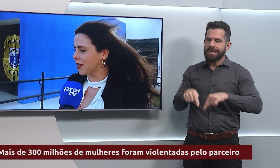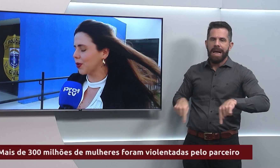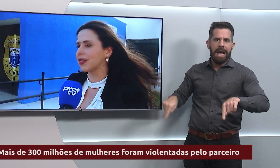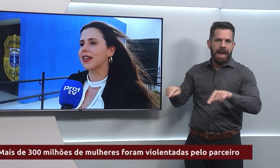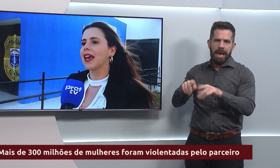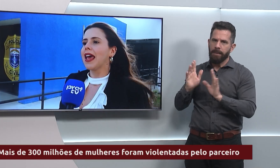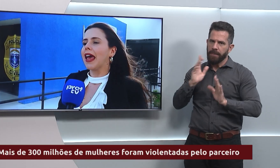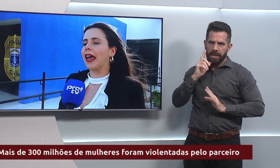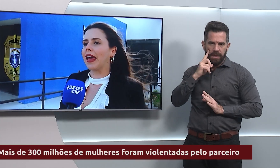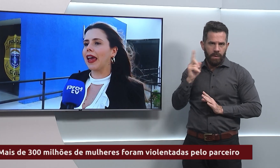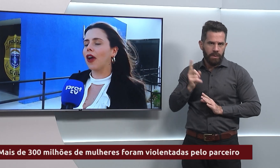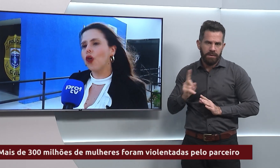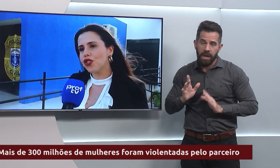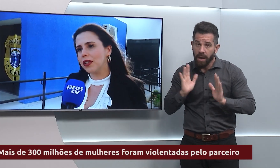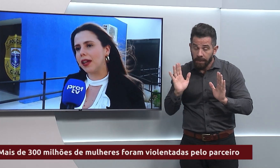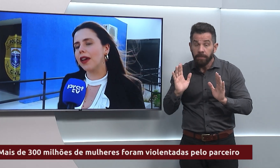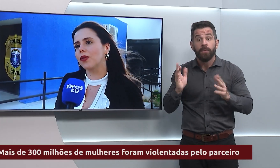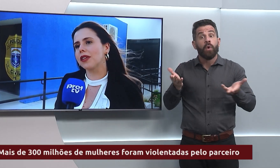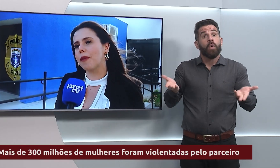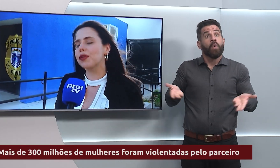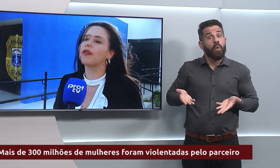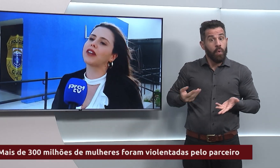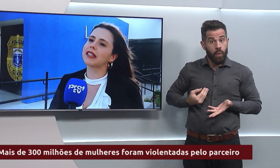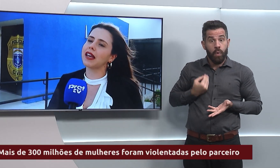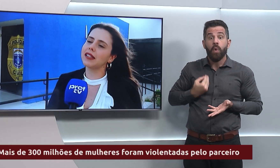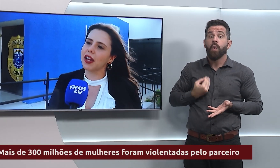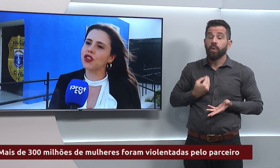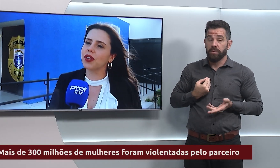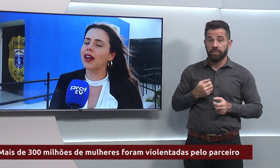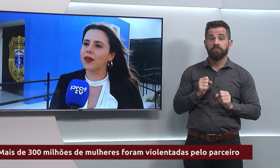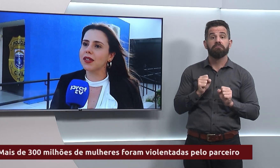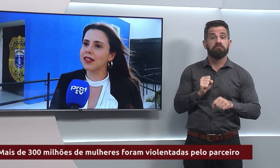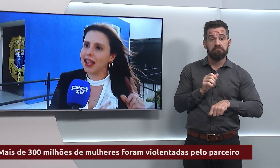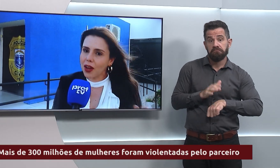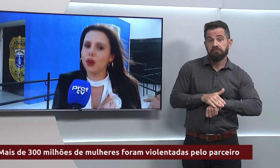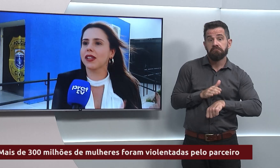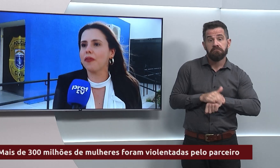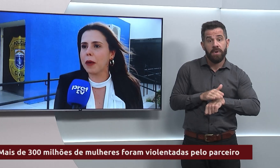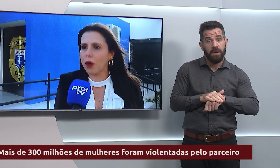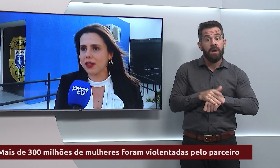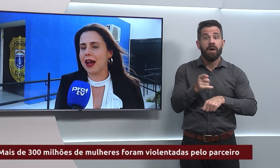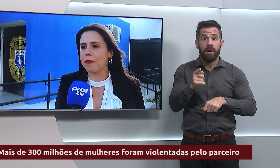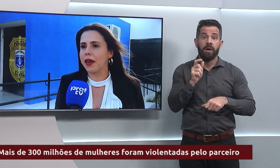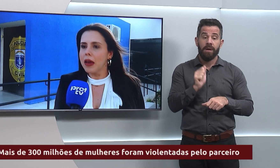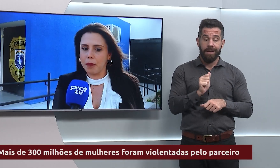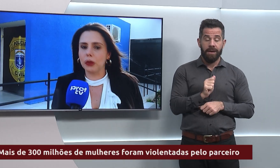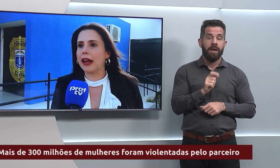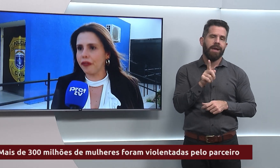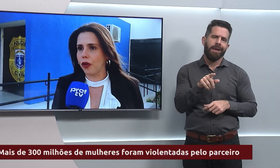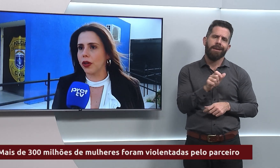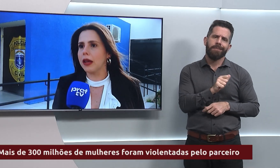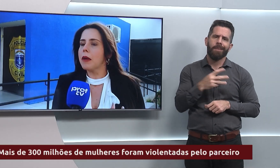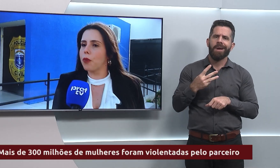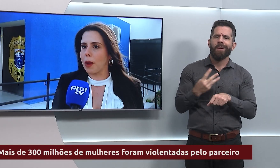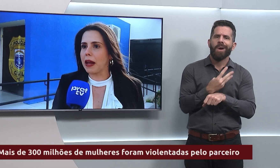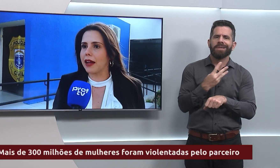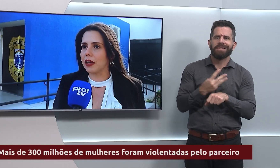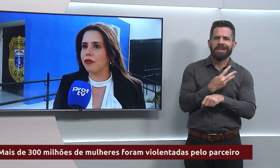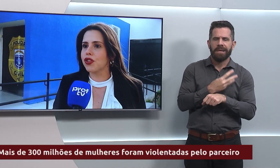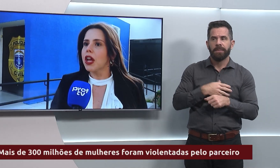agressores. Hoje em dia, inclusive, é possível fazer esse registro de denúncias, inclusive pelo WhatsApp, pelo telefone, por aplicativos. Então,